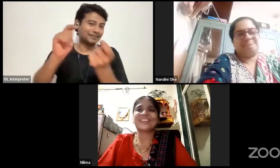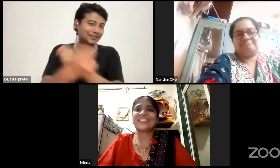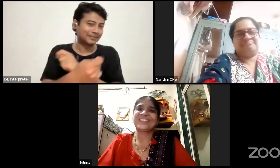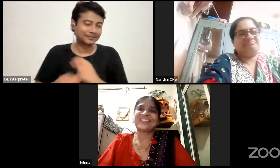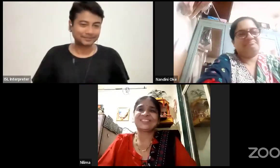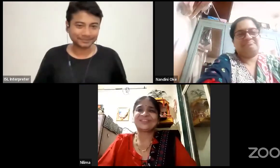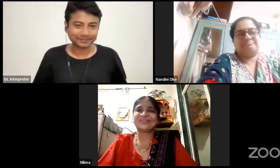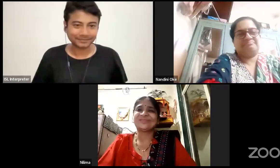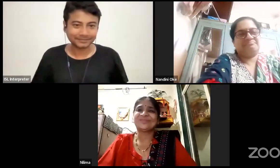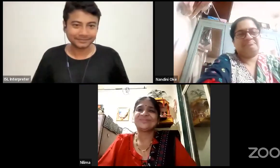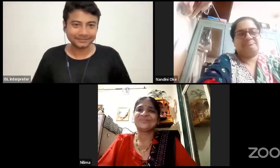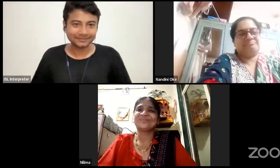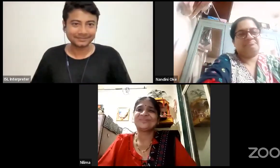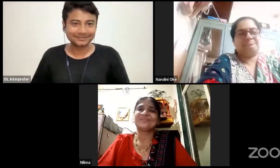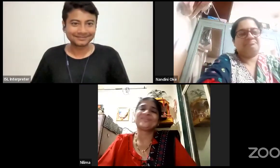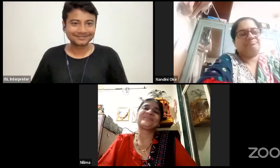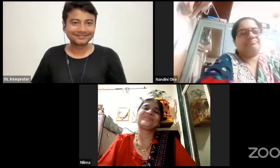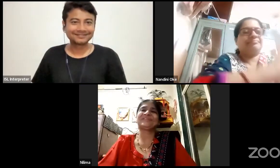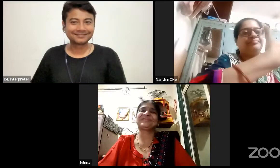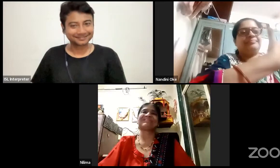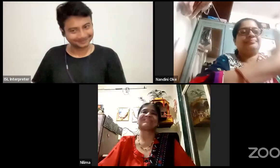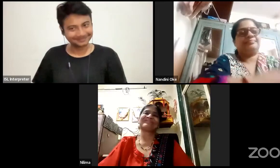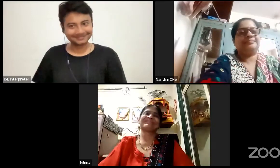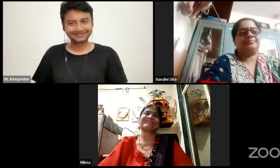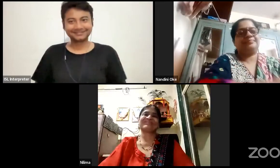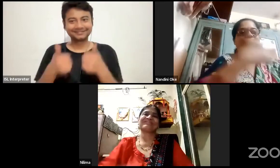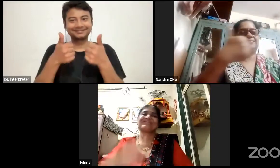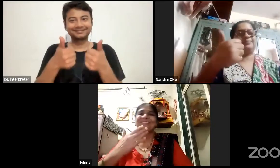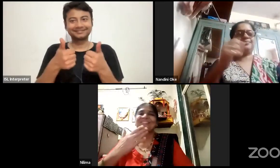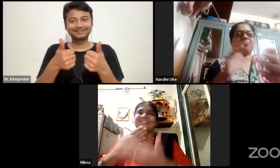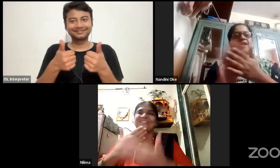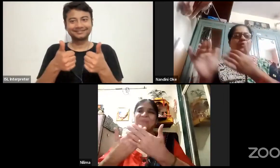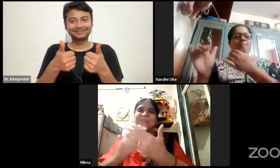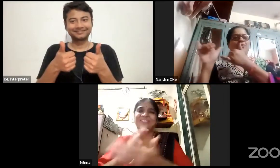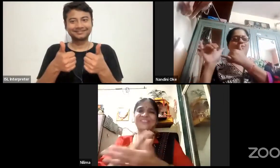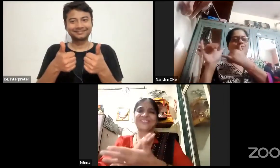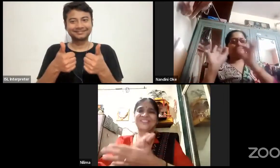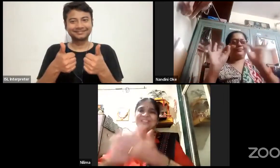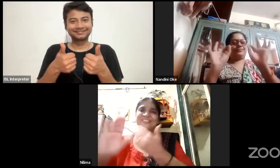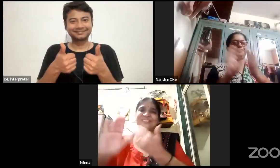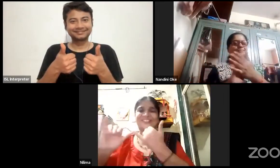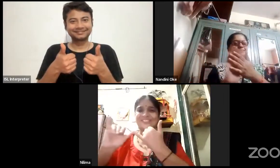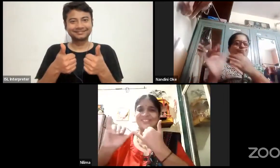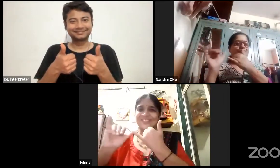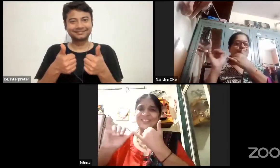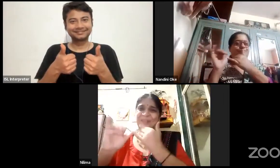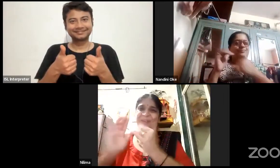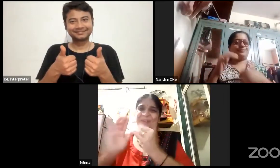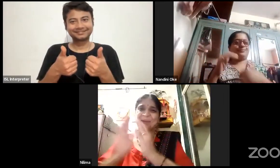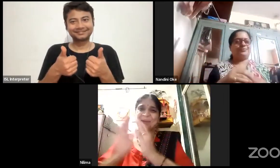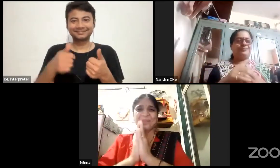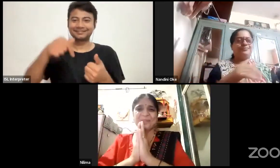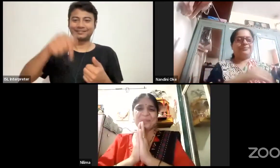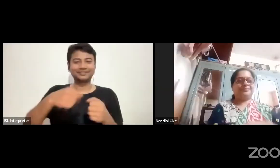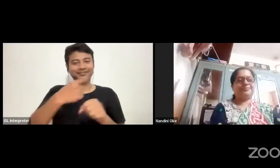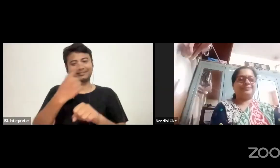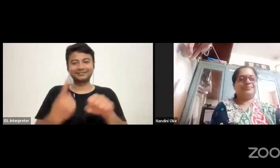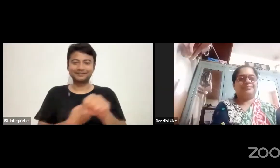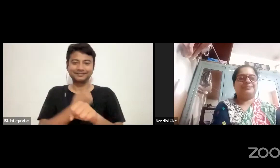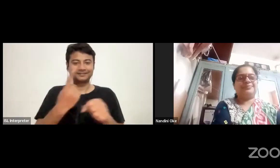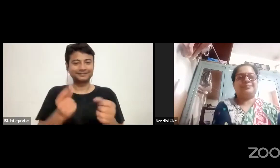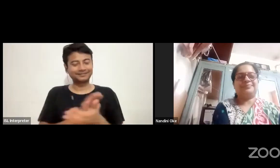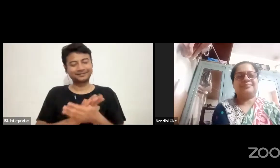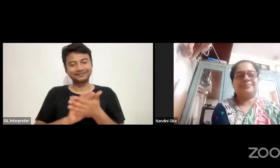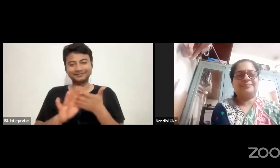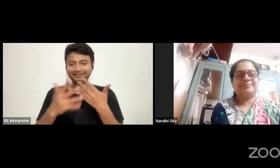ठीक है, आज के लिए इतना ही, और पप्पी एंड उसमें आ करेंगे गया, क्लास को, मतलब ठीक है। हरे